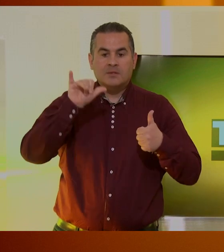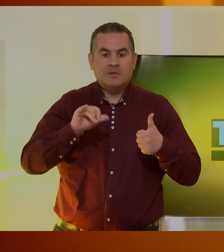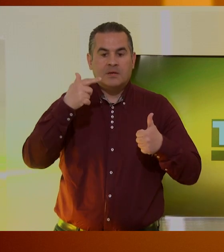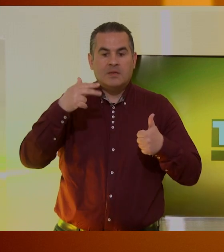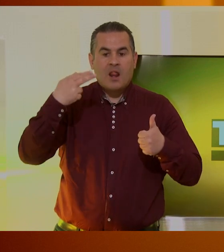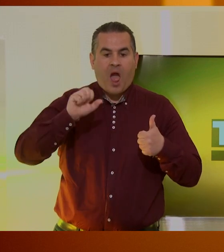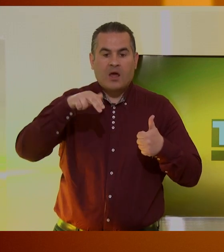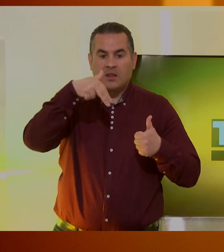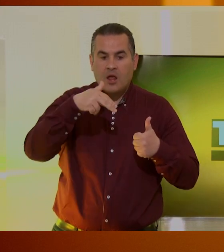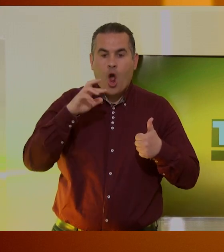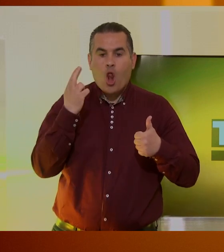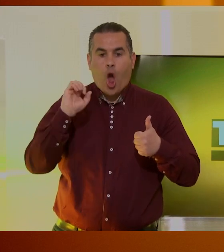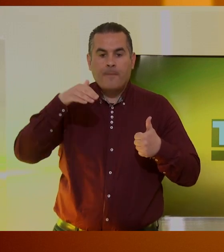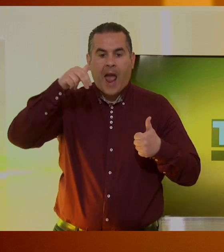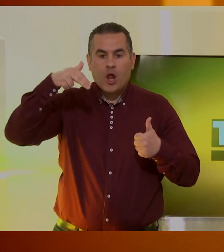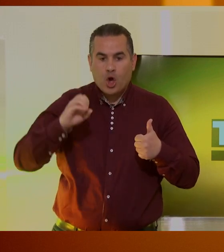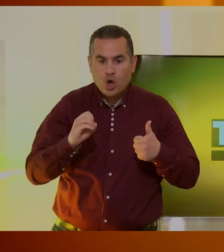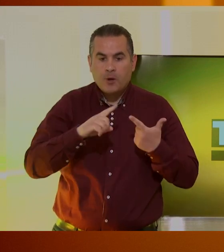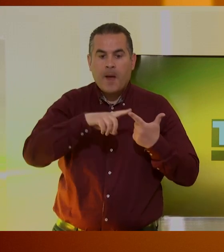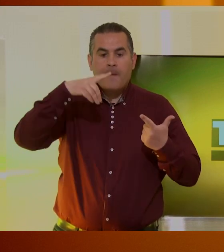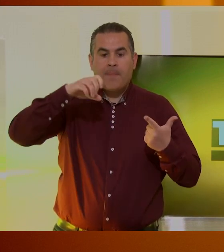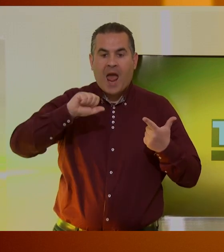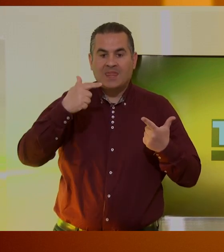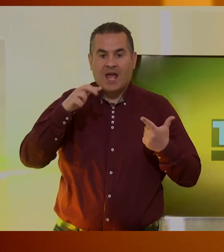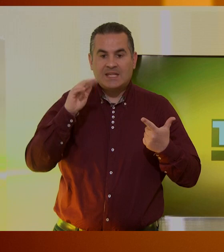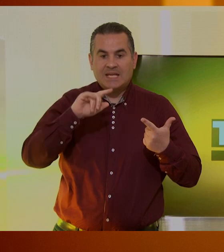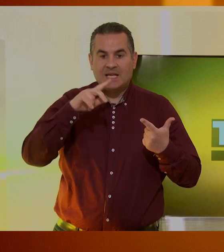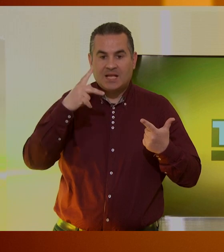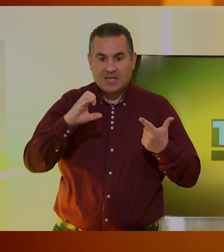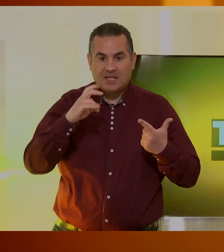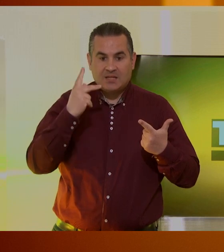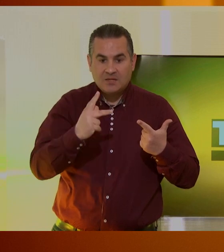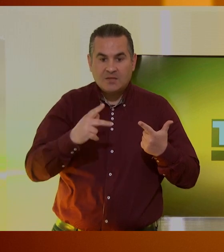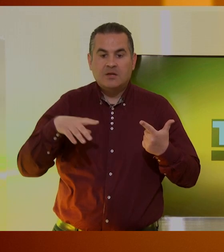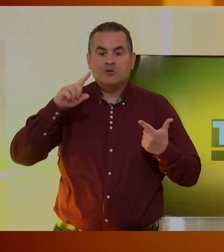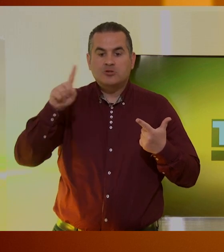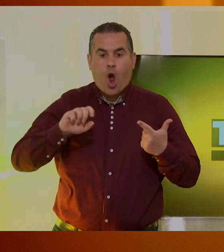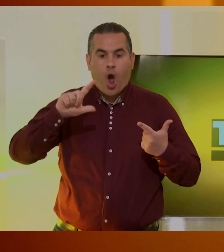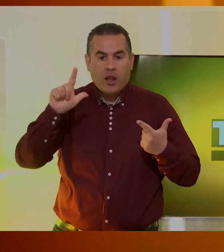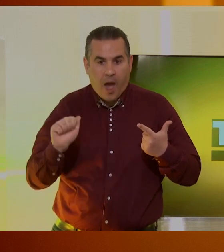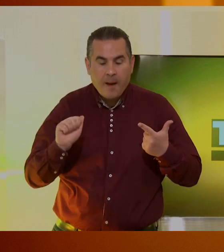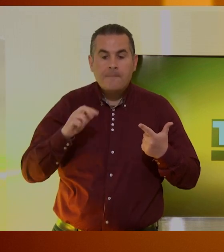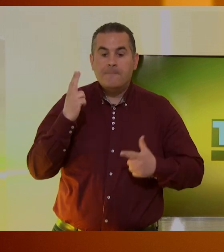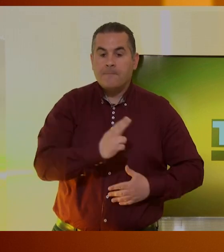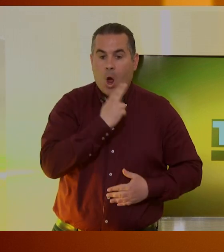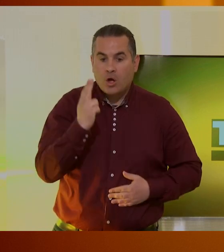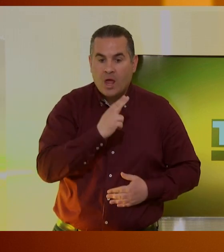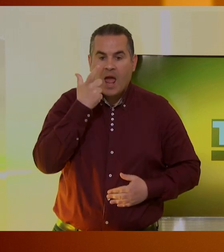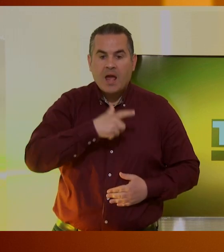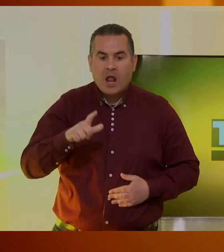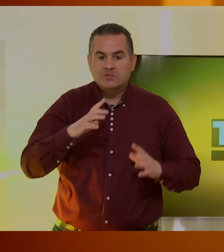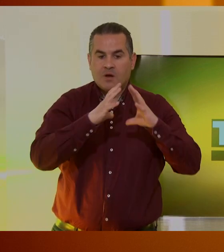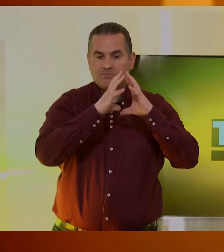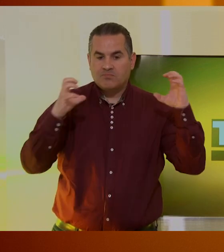rudere di via Pasquale del sanai in cui erano entrati Forse per lo spirito di esplorazione che anima i ragazzi della loro età un Casolare